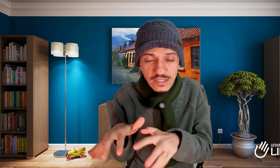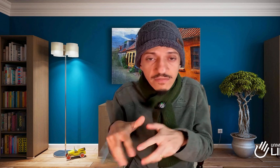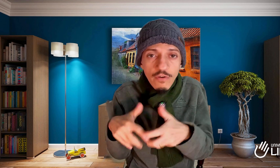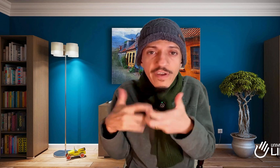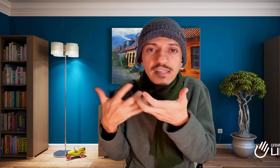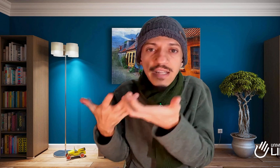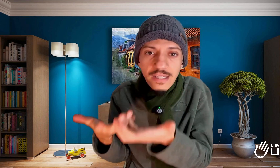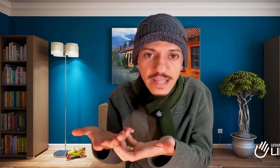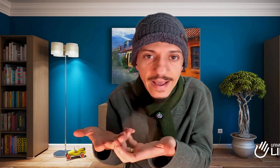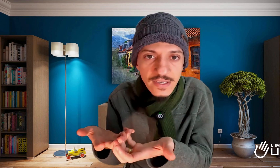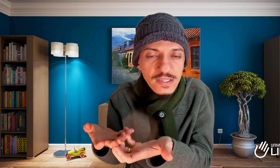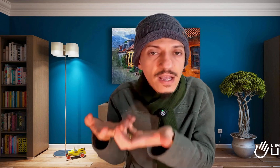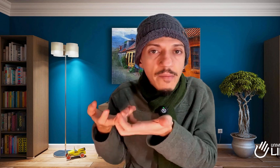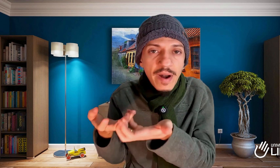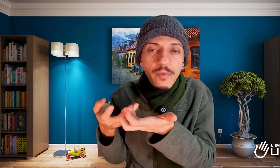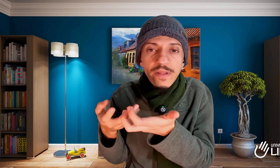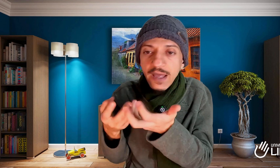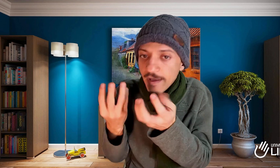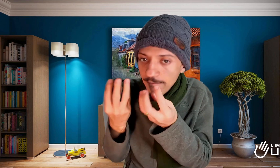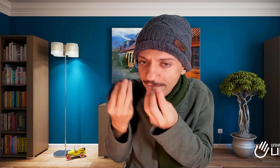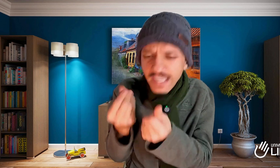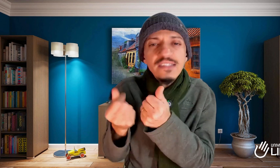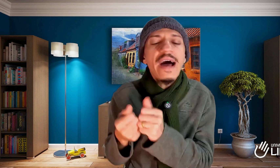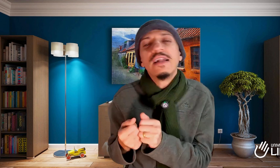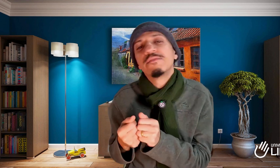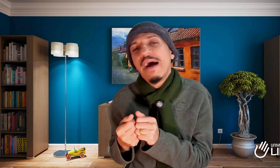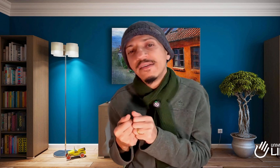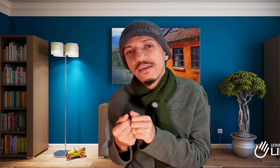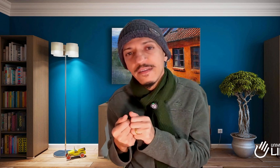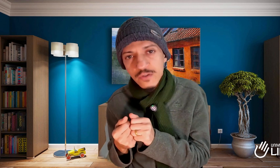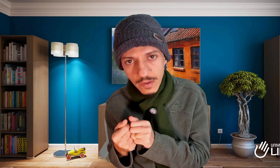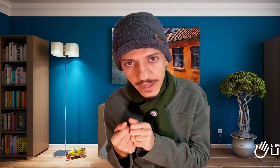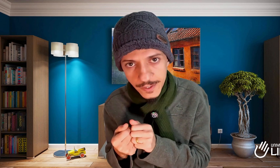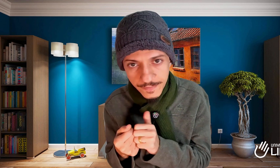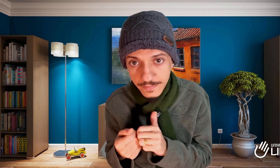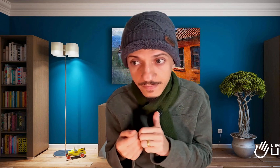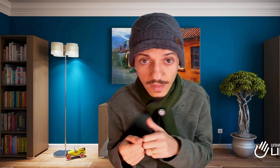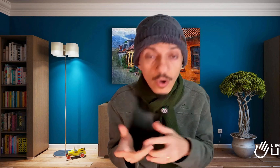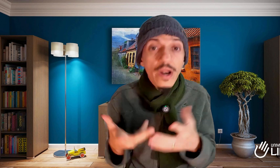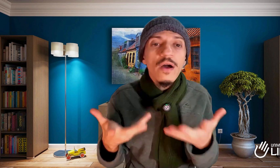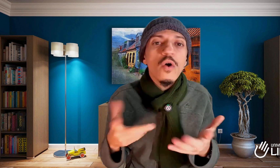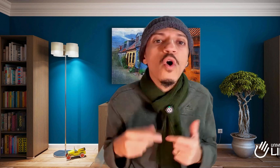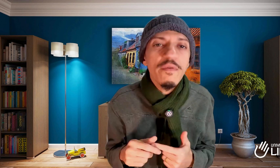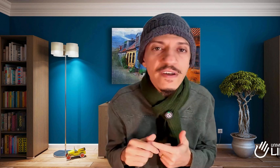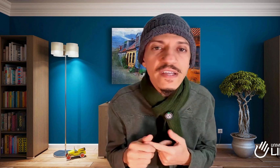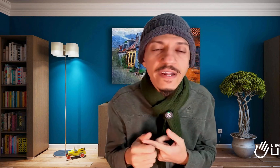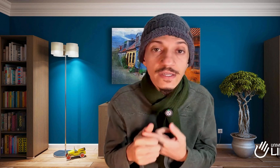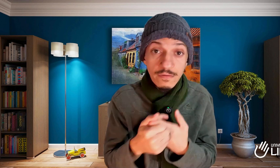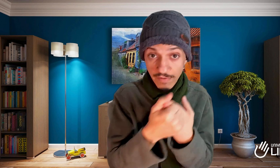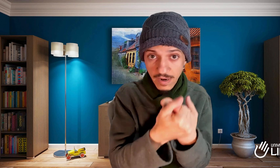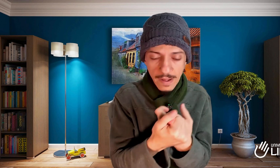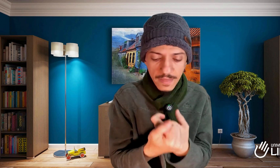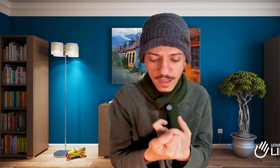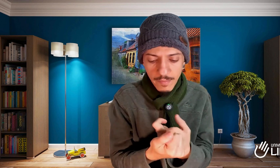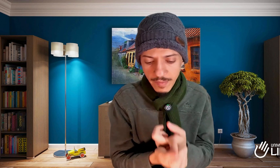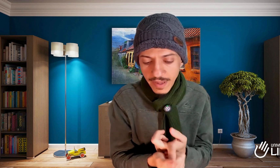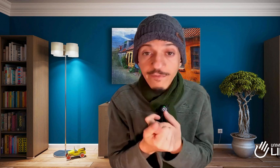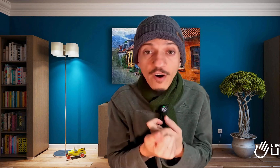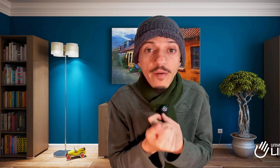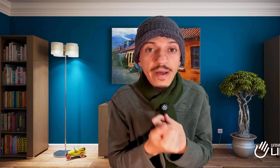desenvolver estratégias para poder fixar eles mais na sua mente. Agora, como fazer isso? Vamos lá. Primeira forma é